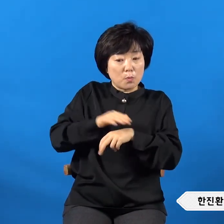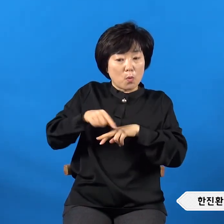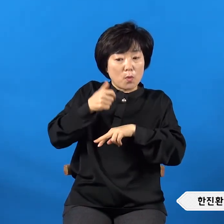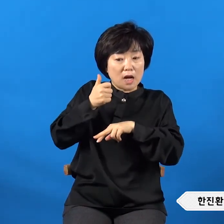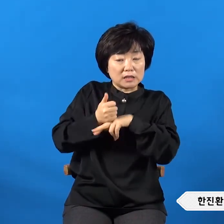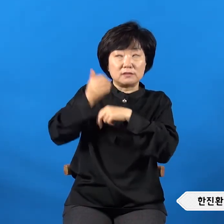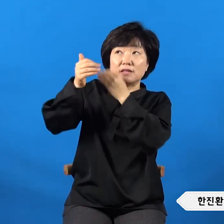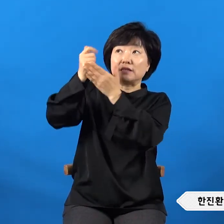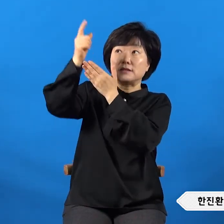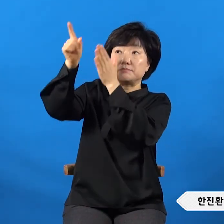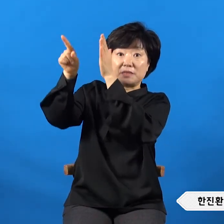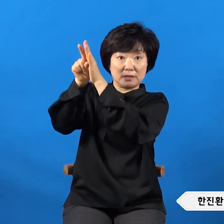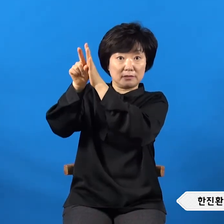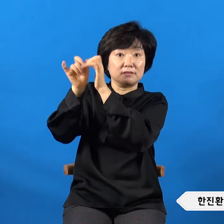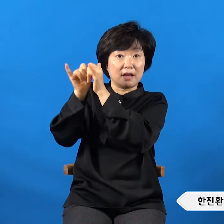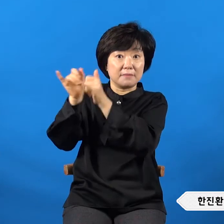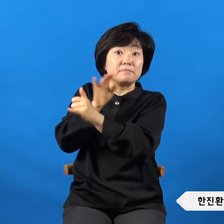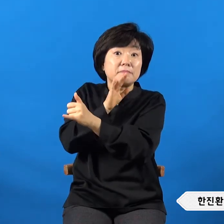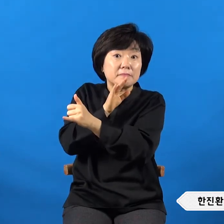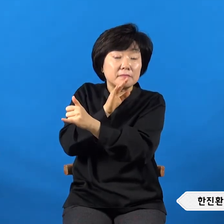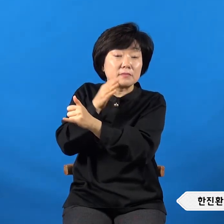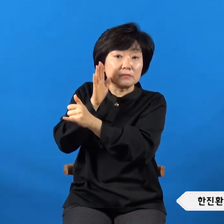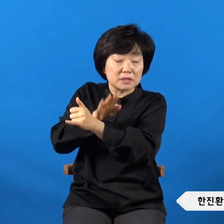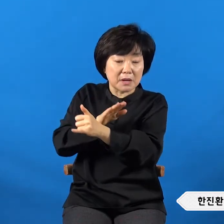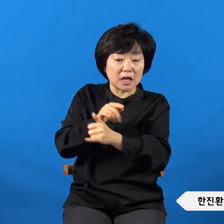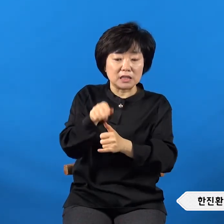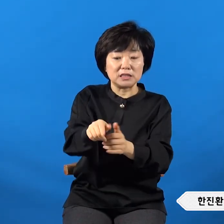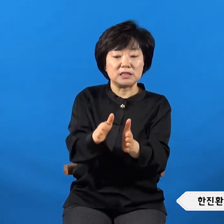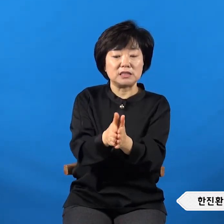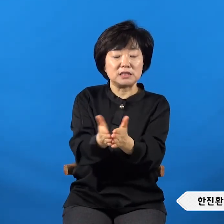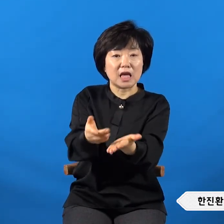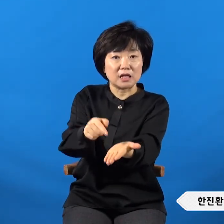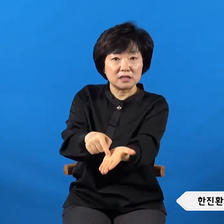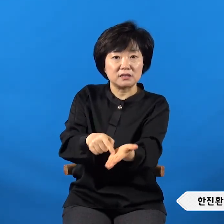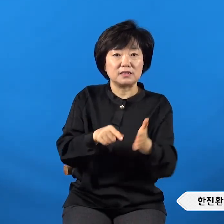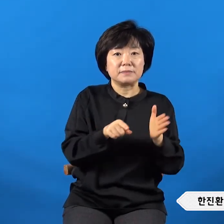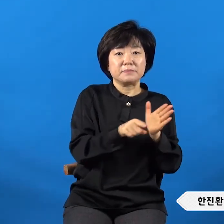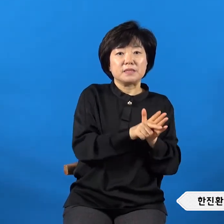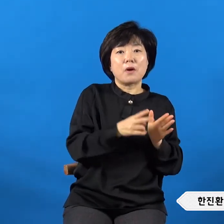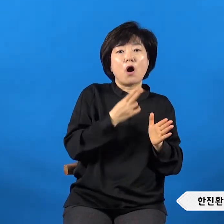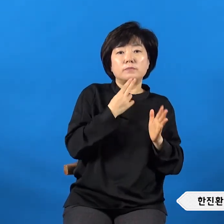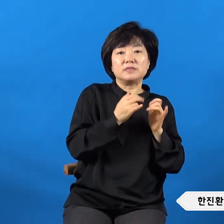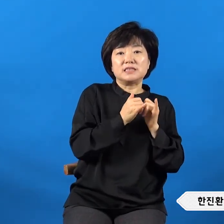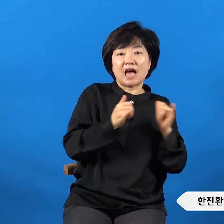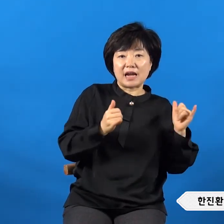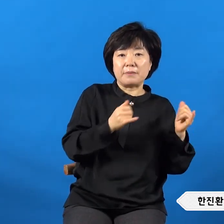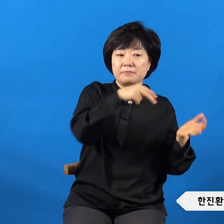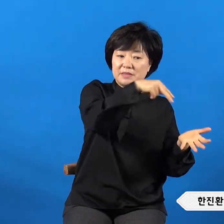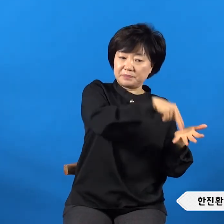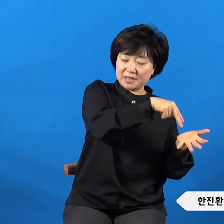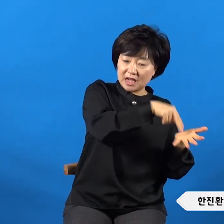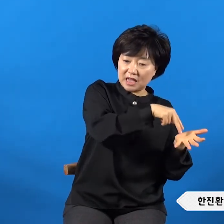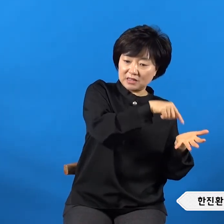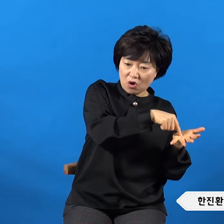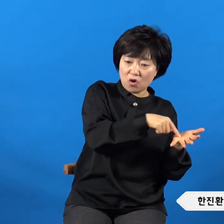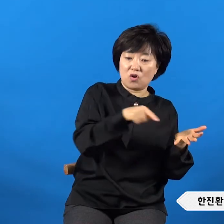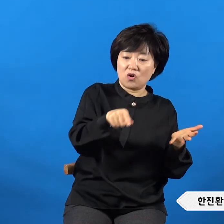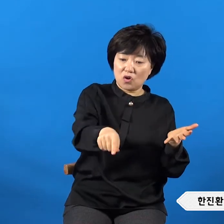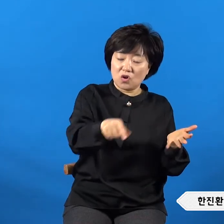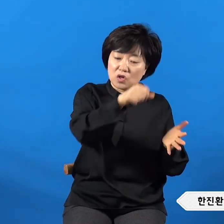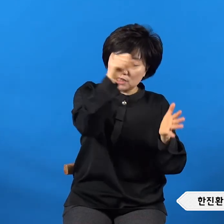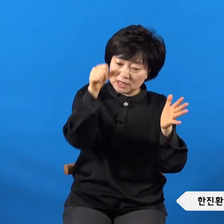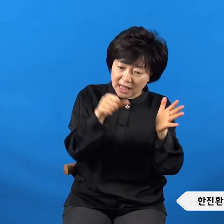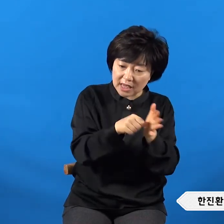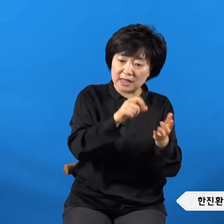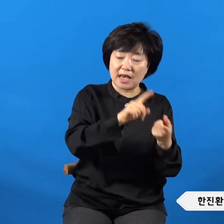믿는 사람이지만은 그러나 이 책에서만큼은 불신자의 시각으로 인생을 내다보고 세상을